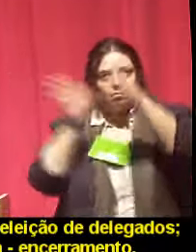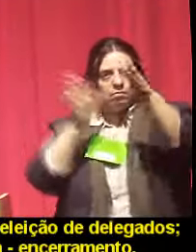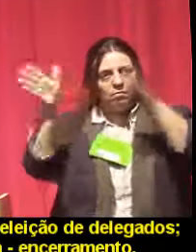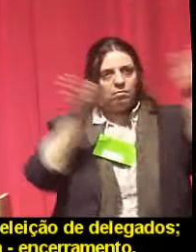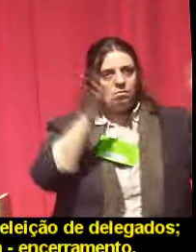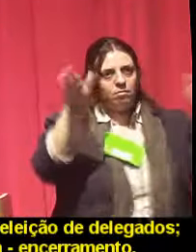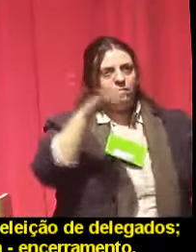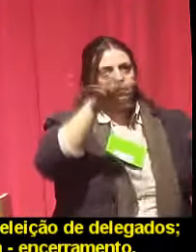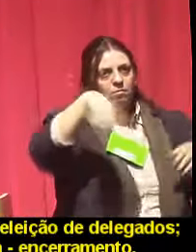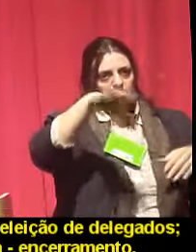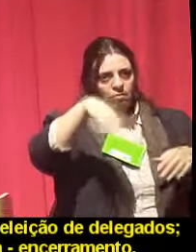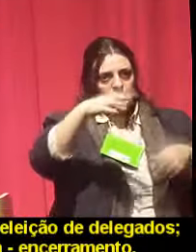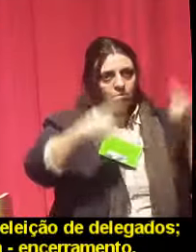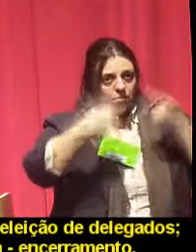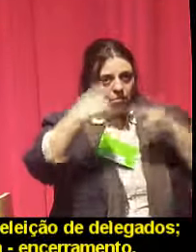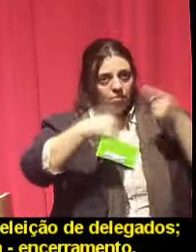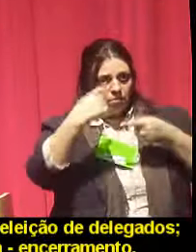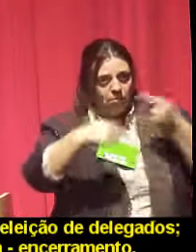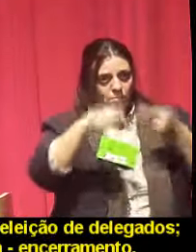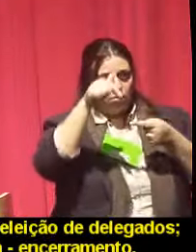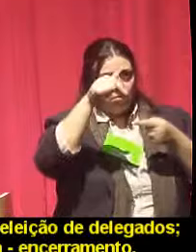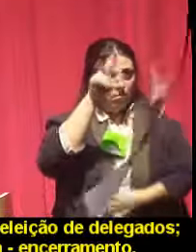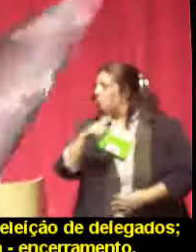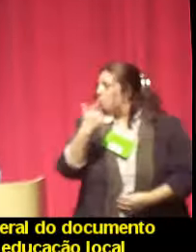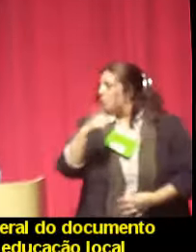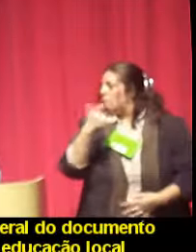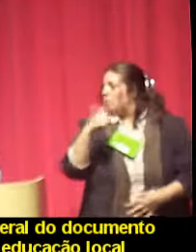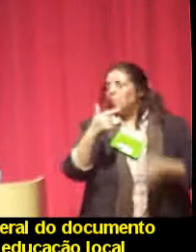de discussão, das quais vocês já se elegeram.